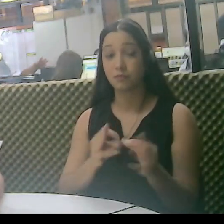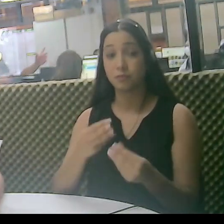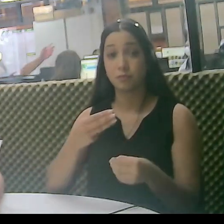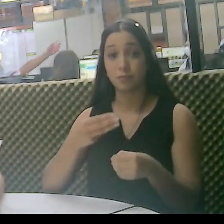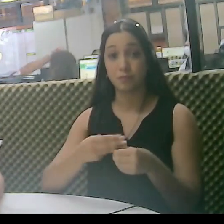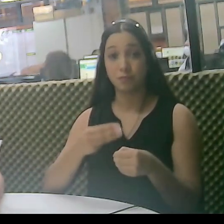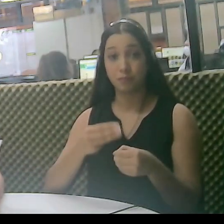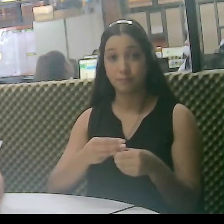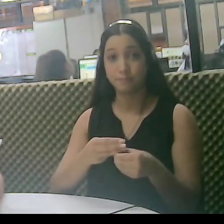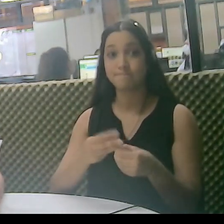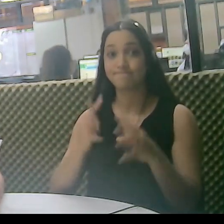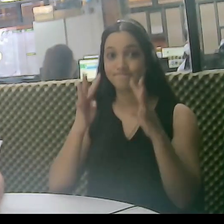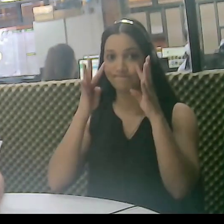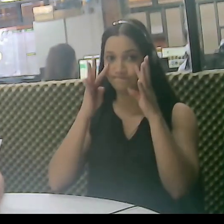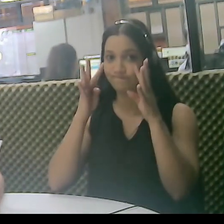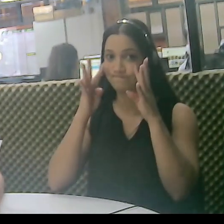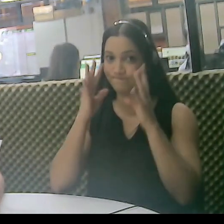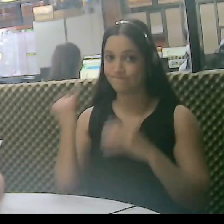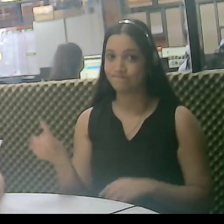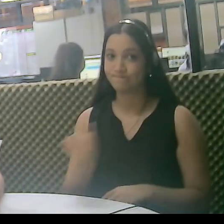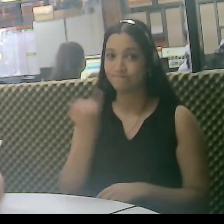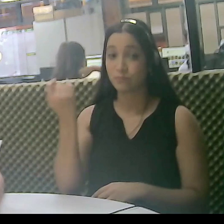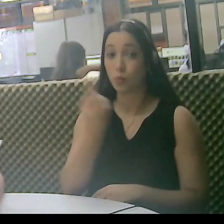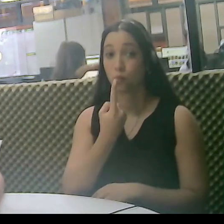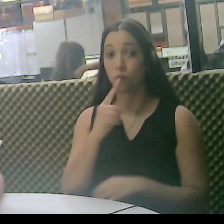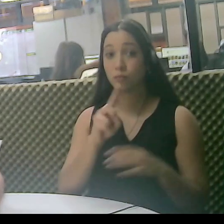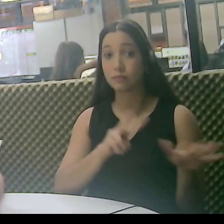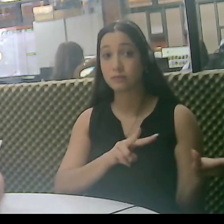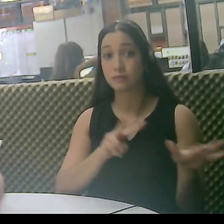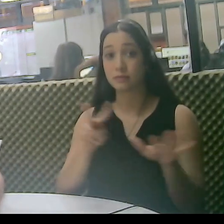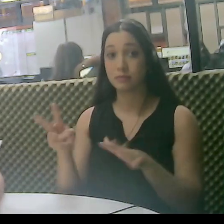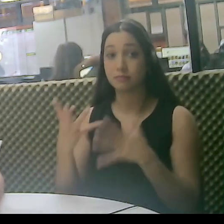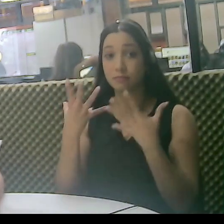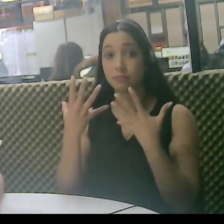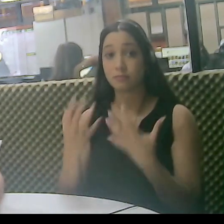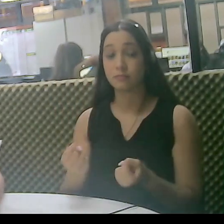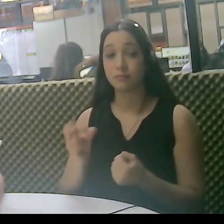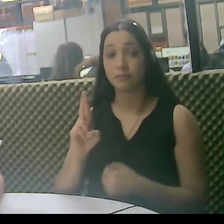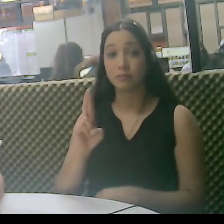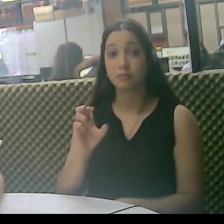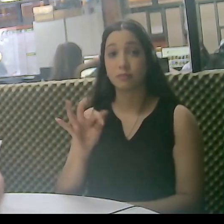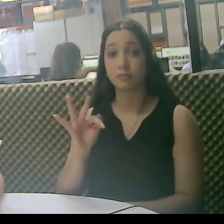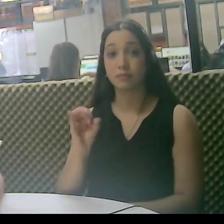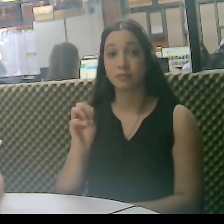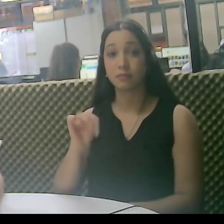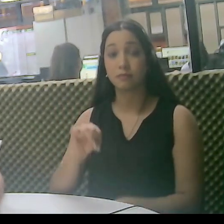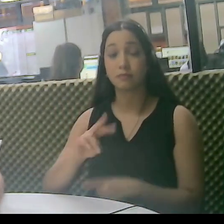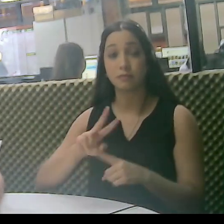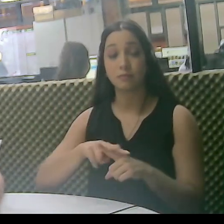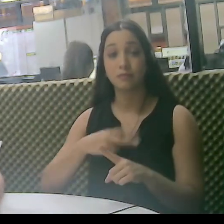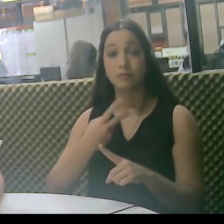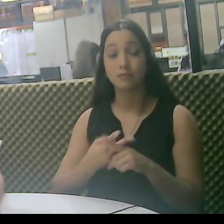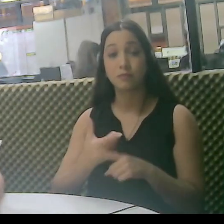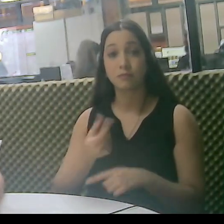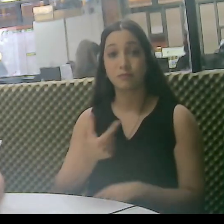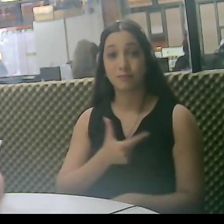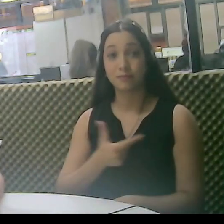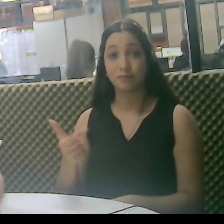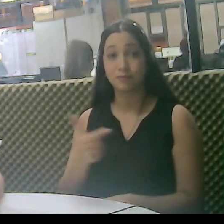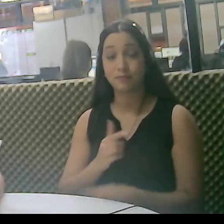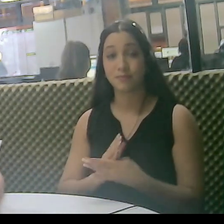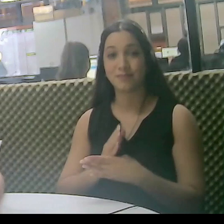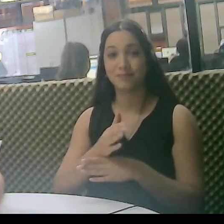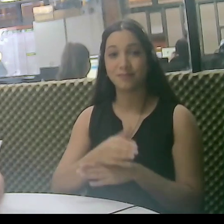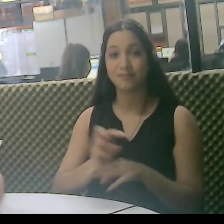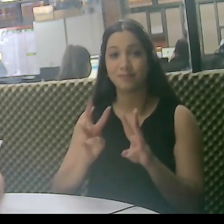municipais deve ficar atento. Esta é a última semana para aderir ao Refim Extra 2022. Acessando o